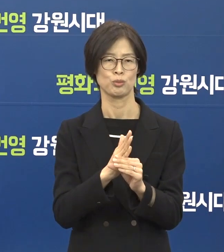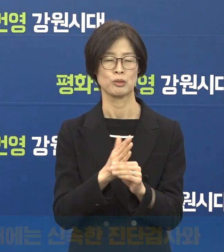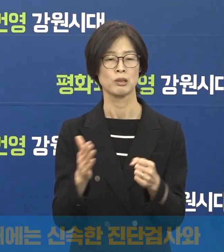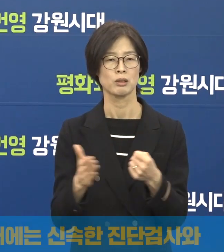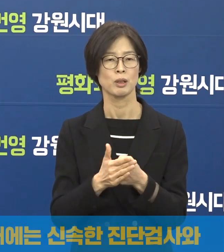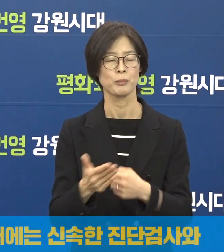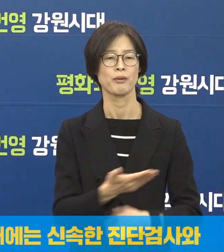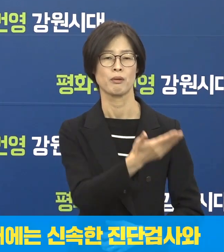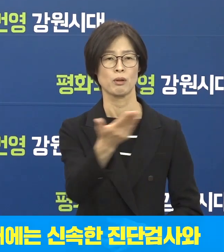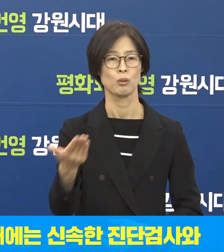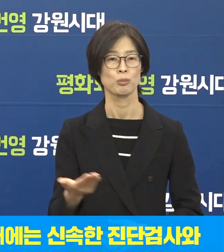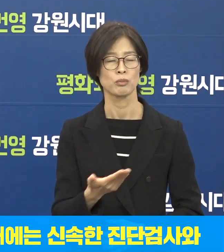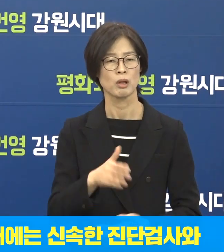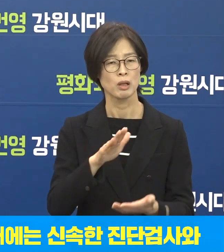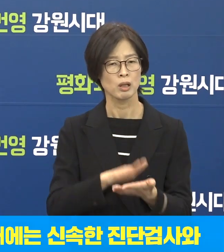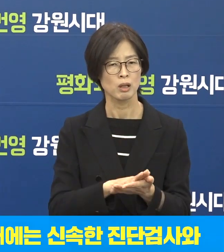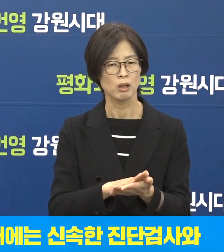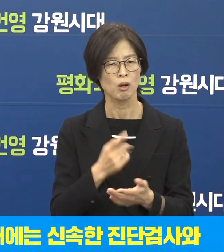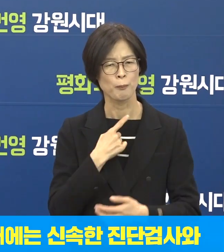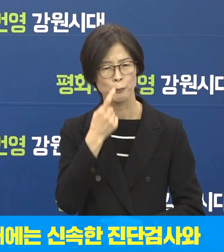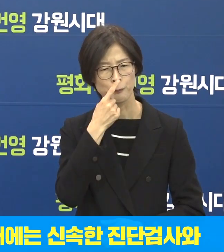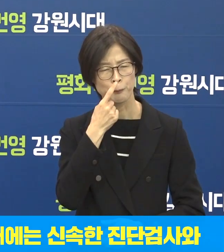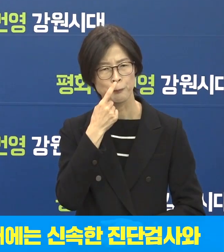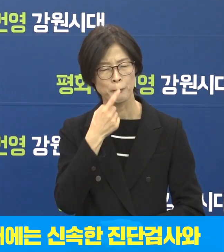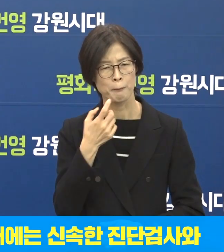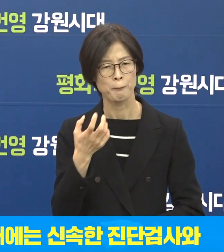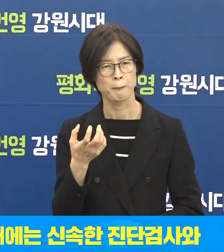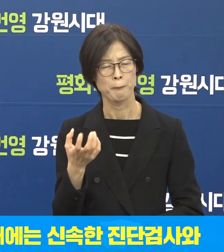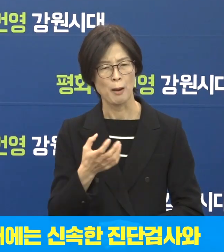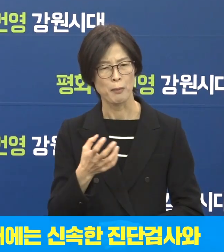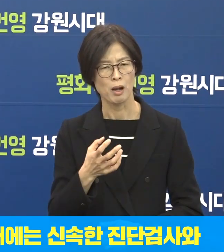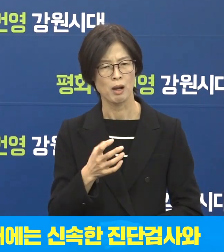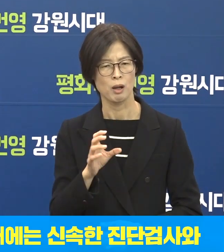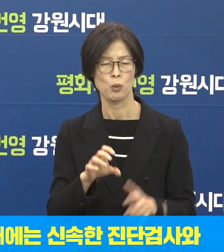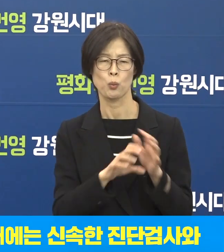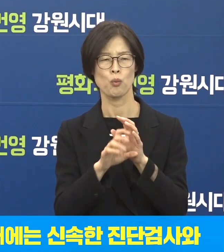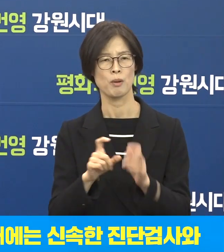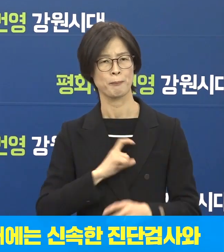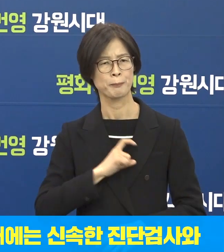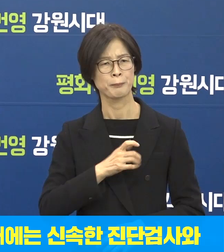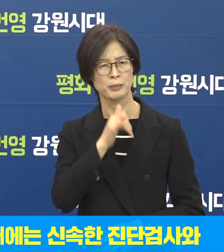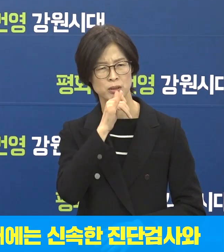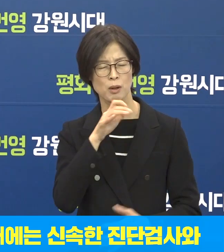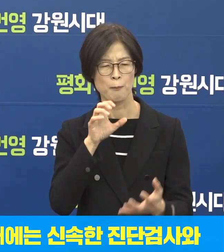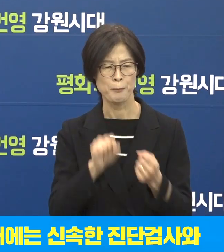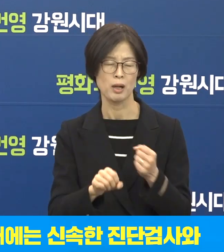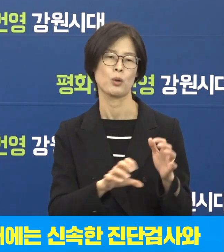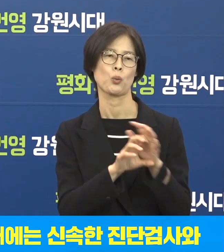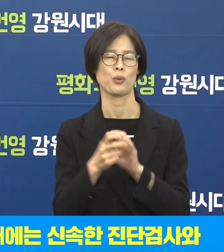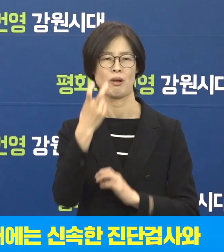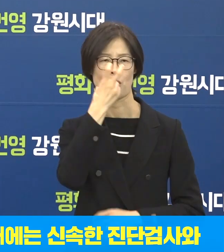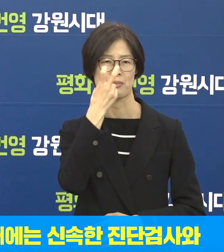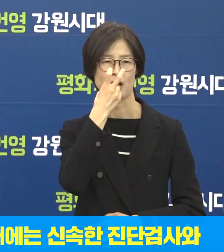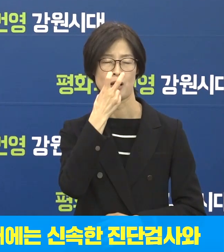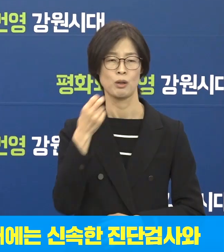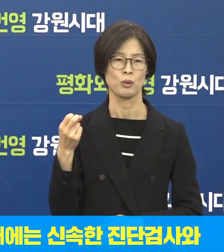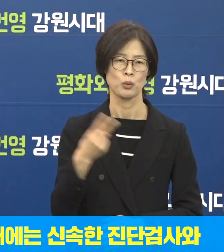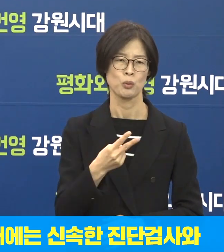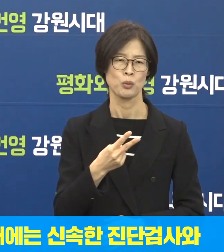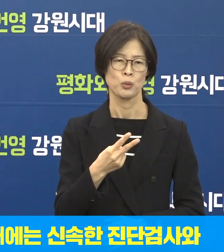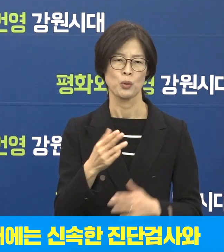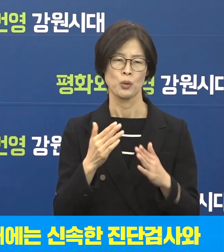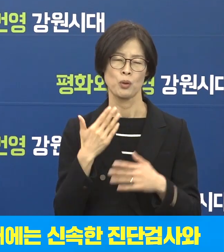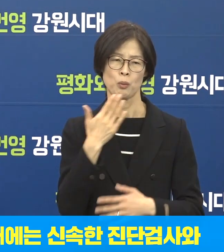도민들께서는 발열, 인후통 등 코로나가 의심될 때는 신속한 진단검사와 함께 아프면